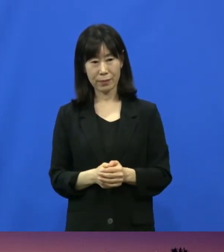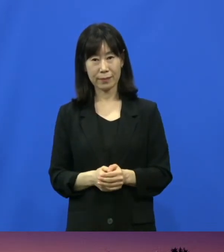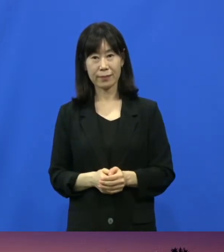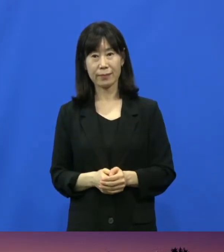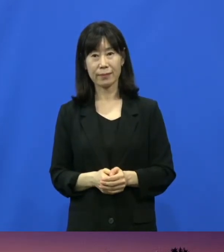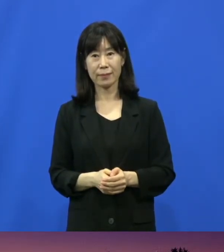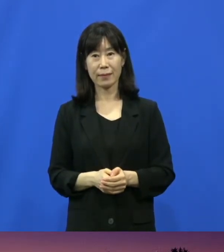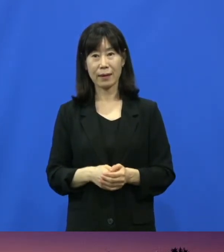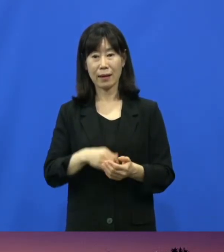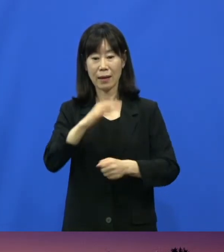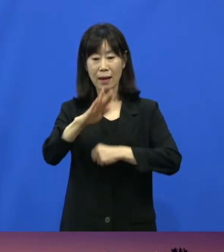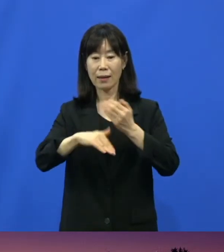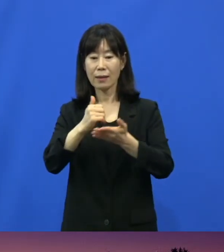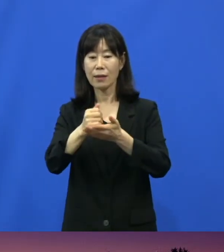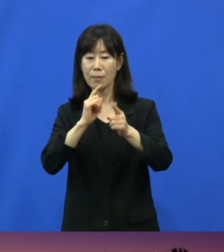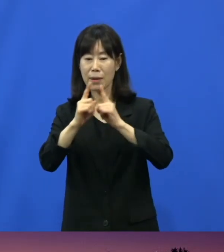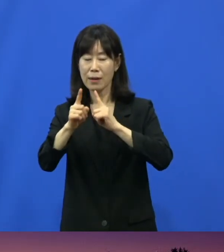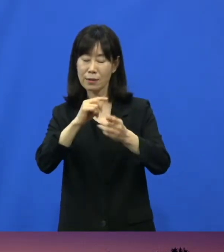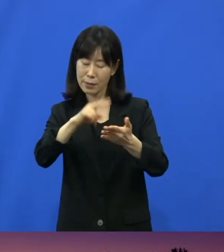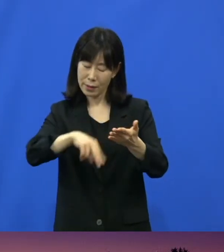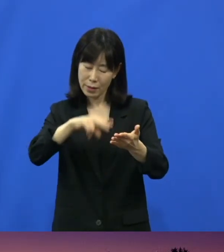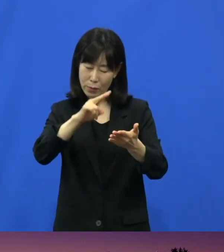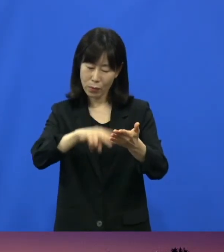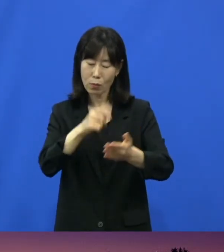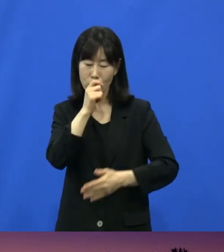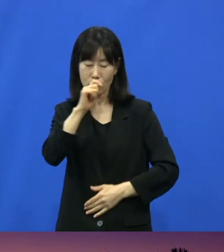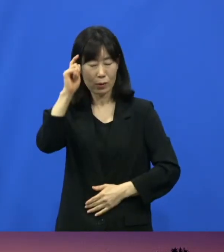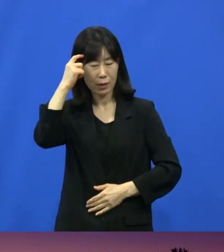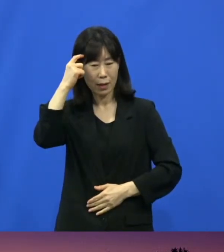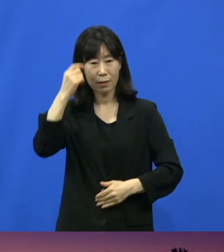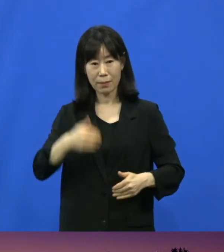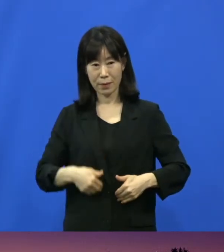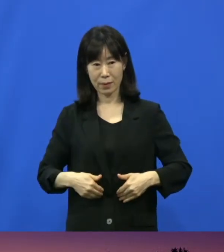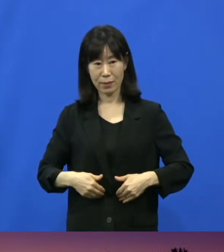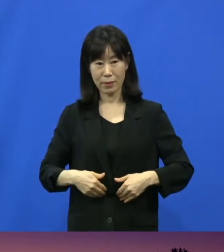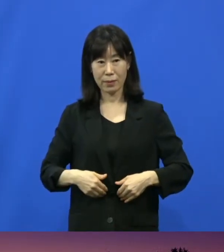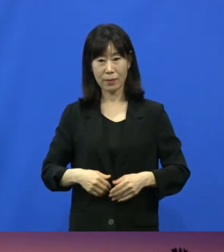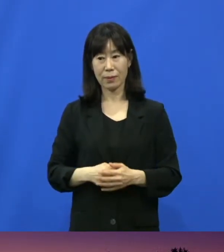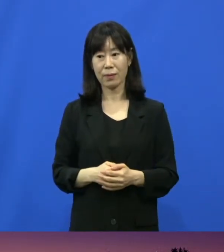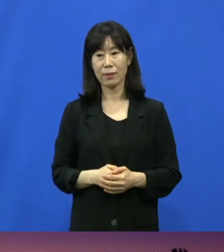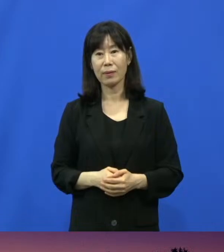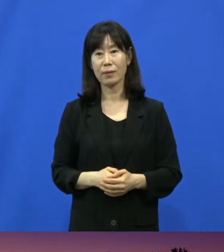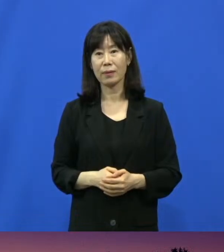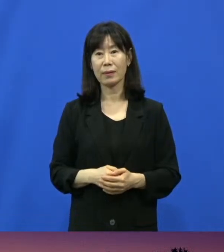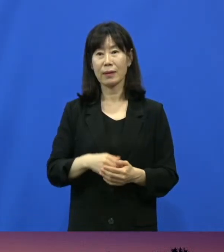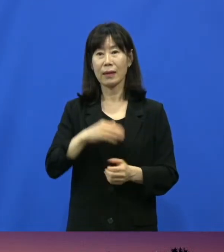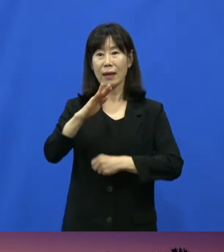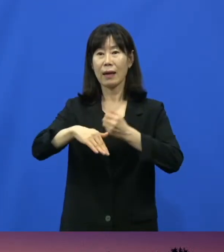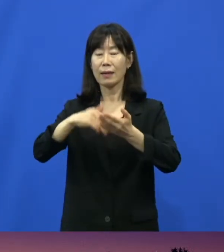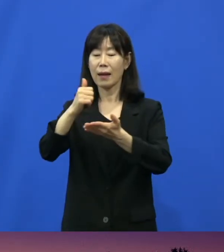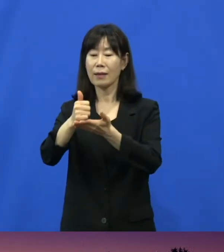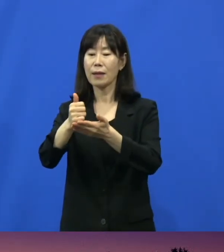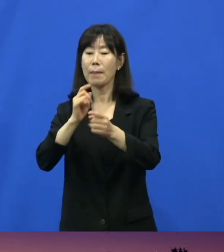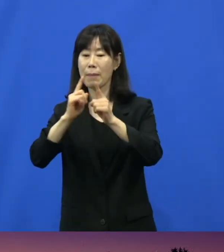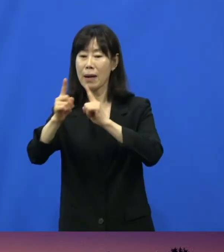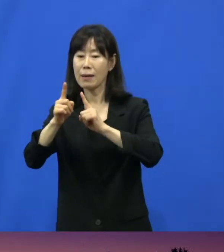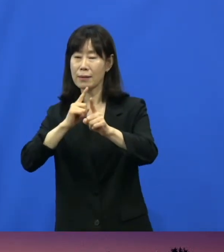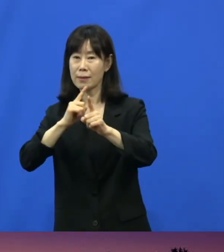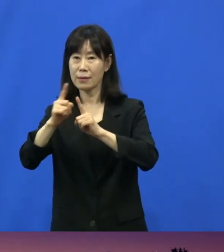철저히 말씀 앞에 수동적으로 있어야 돼요. 그래서 그 말씀 앞에 앉아 그 말씀이 내